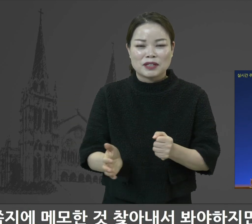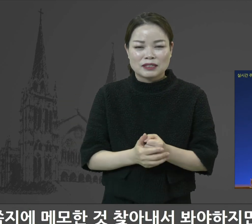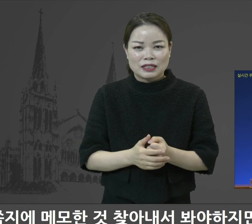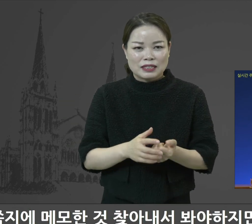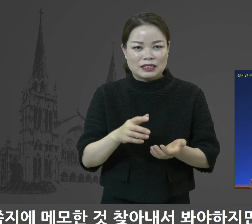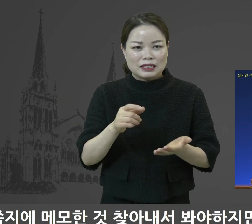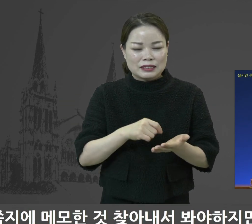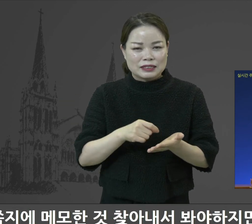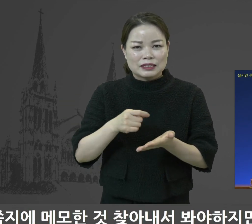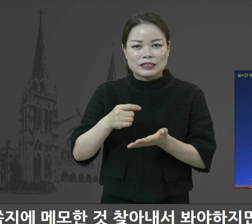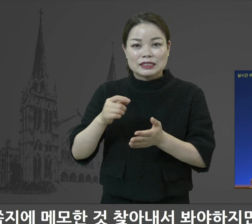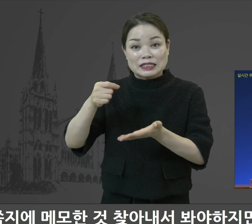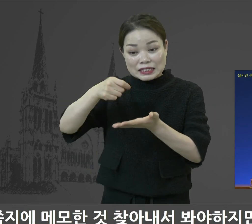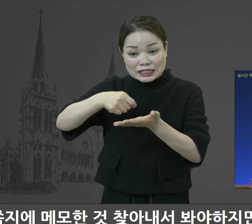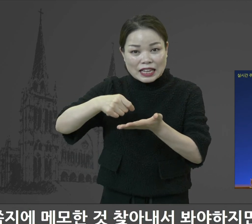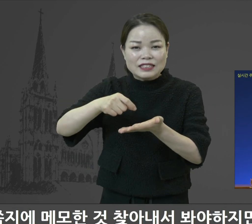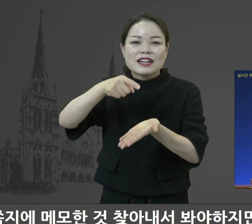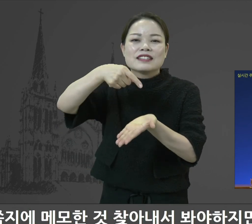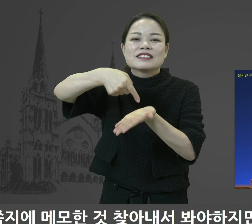게 아니라 새겨놓는 겁니다.